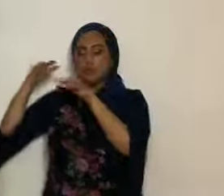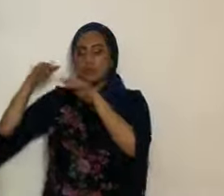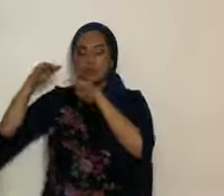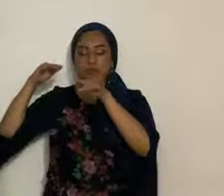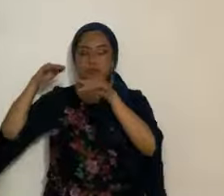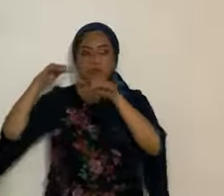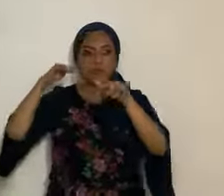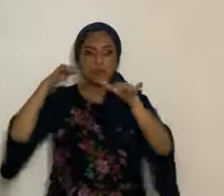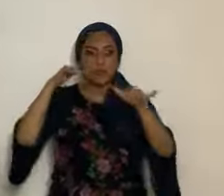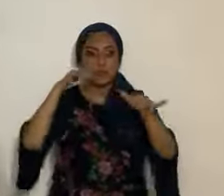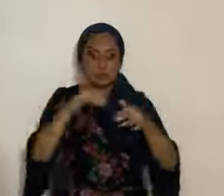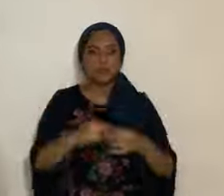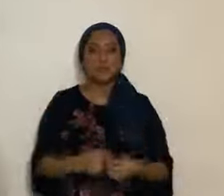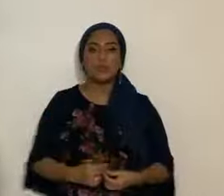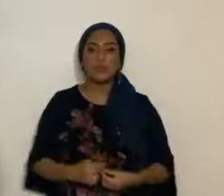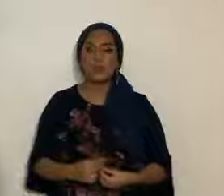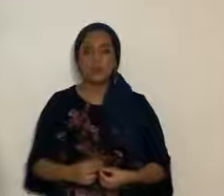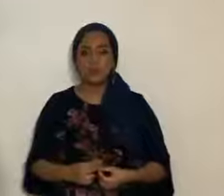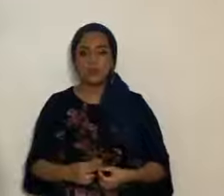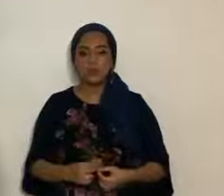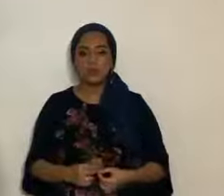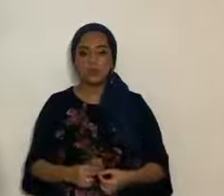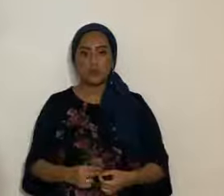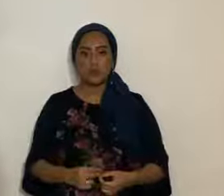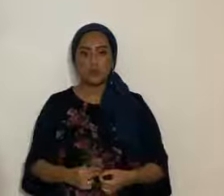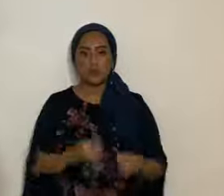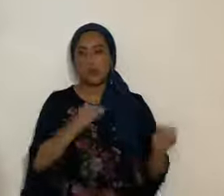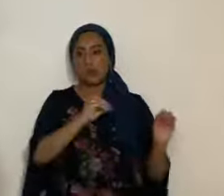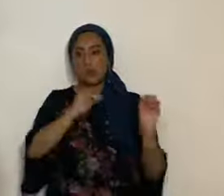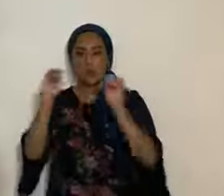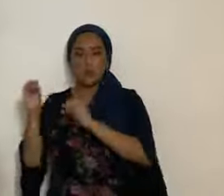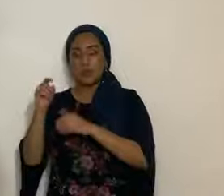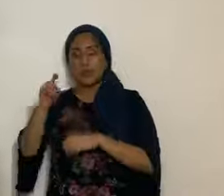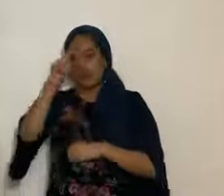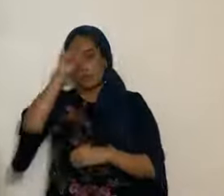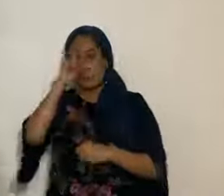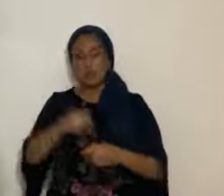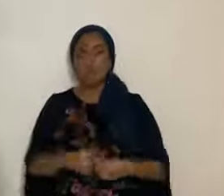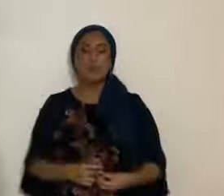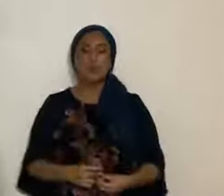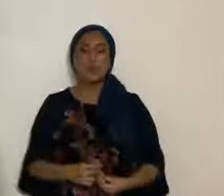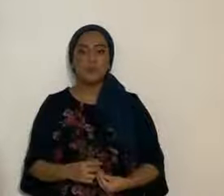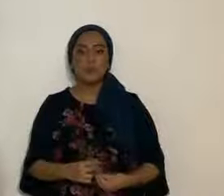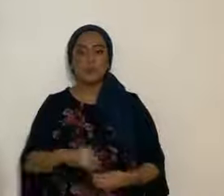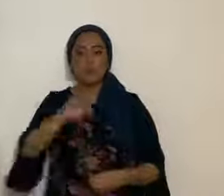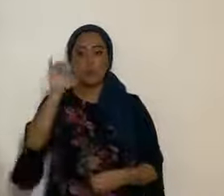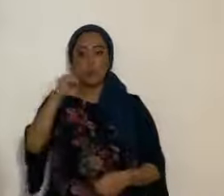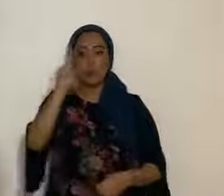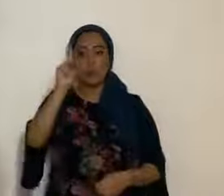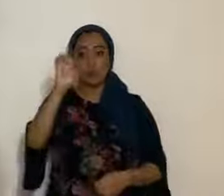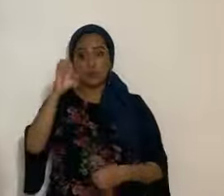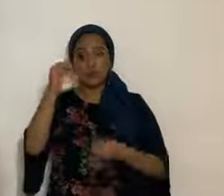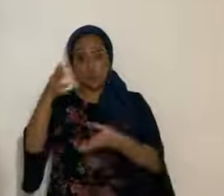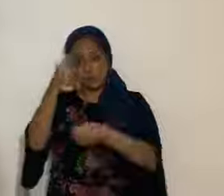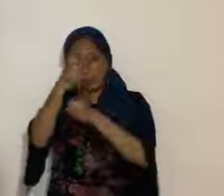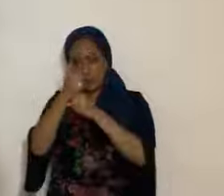aromas, bálsamo y mirra, e iban a llevarlo a Egipto. Entonces Judá dijo a sus hermanos: ¿Qué provecho